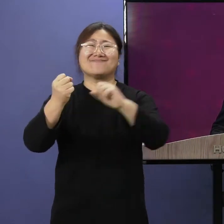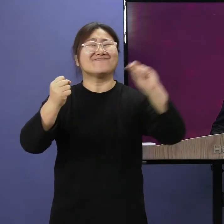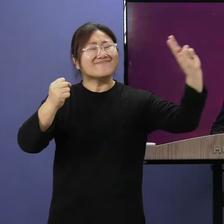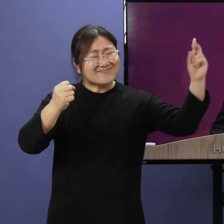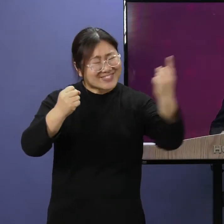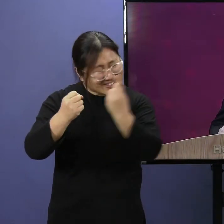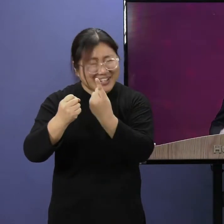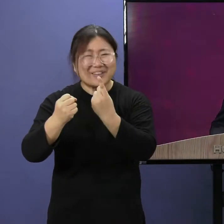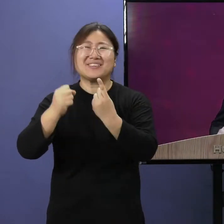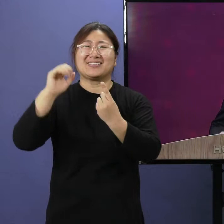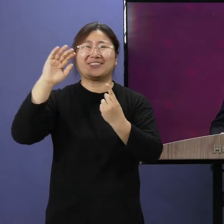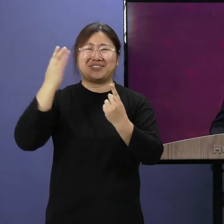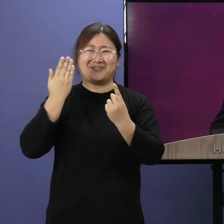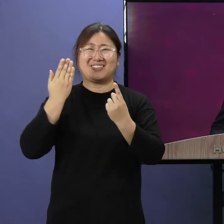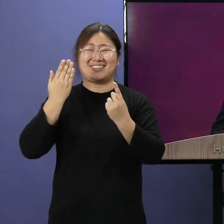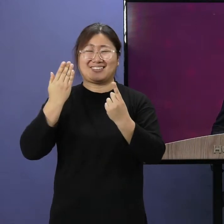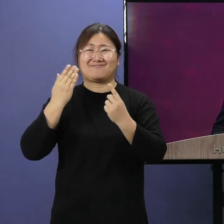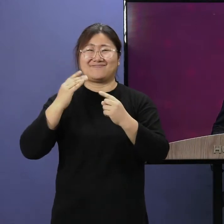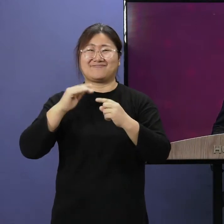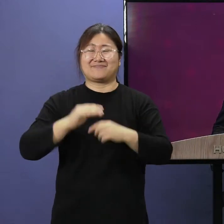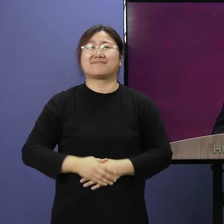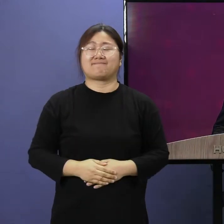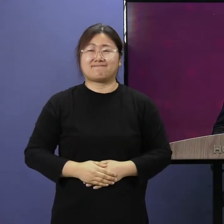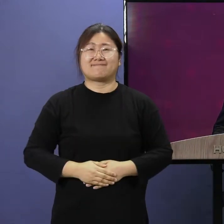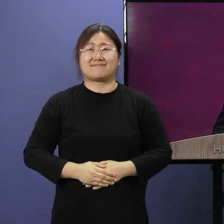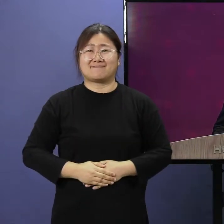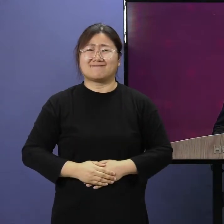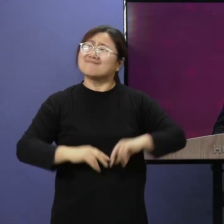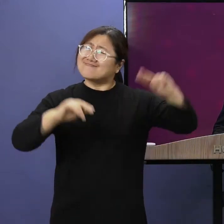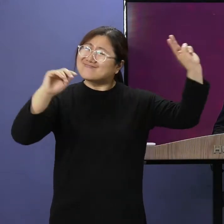아니, 돌아가야만 합니다.